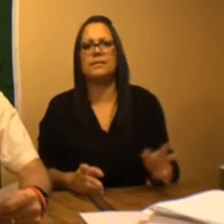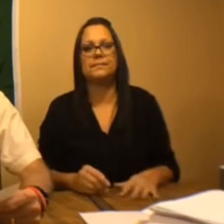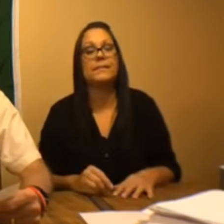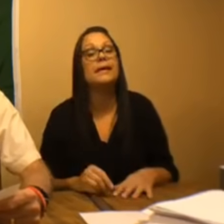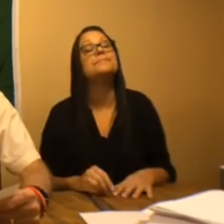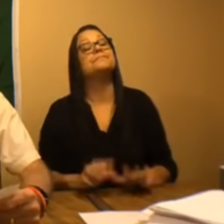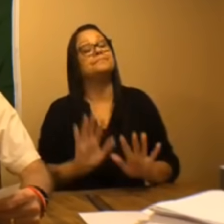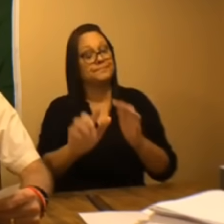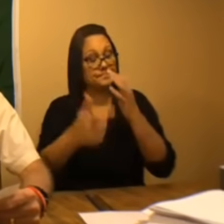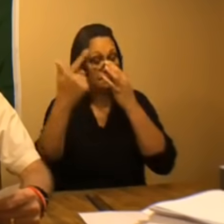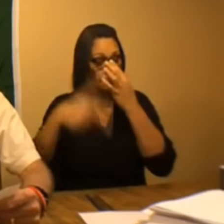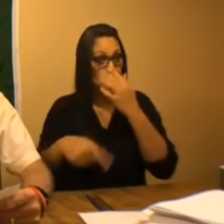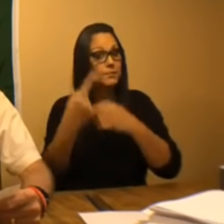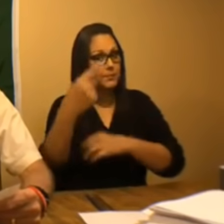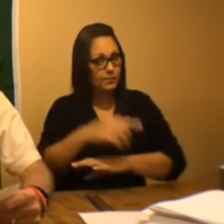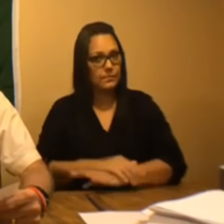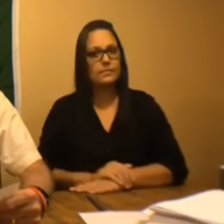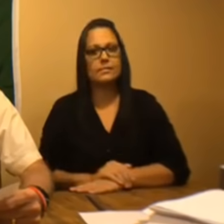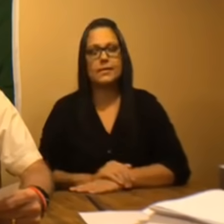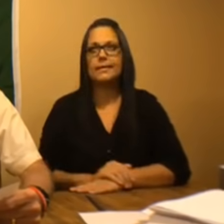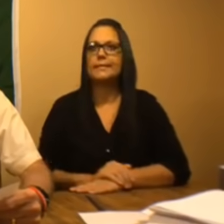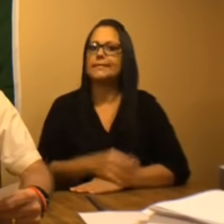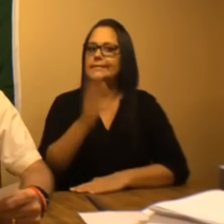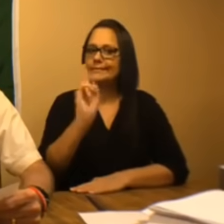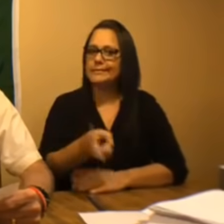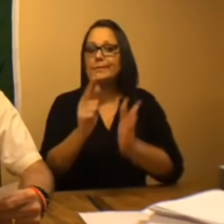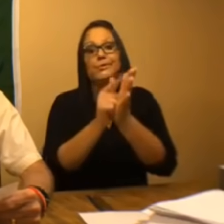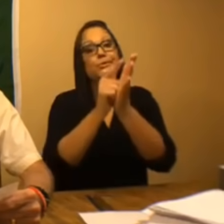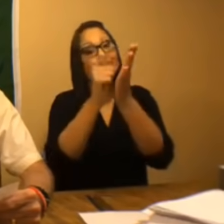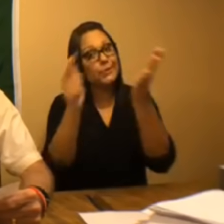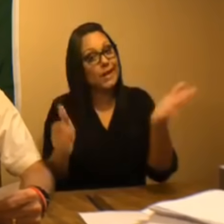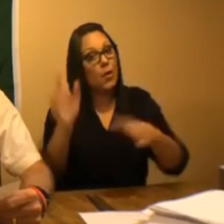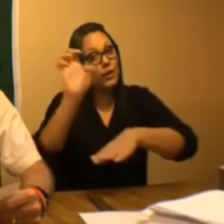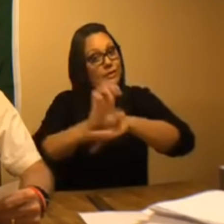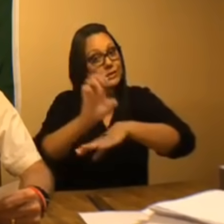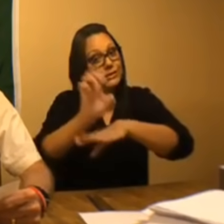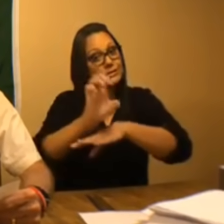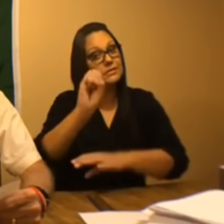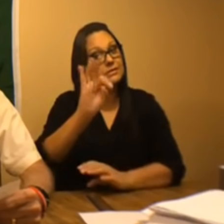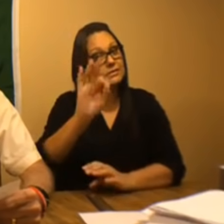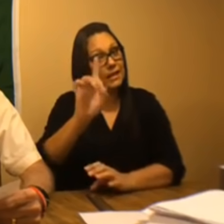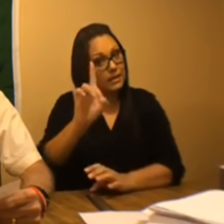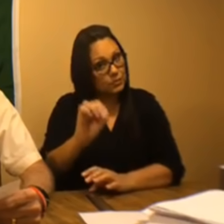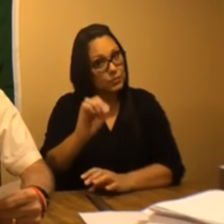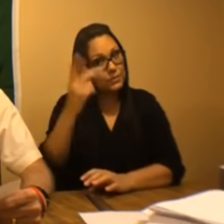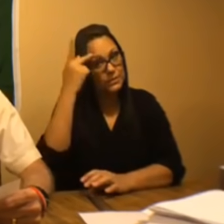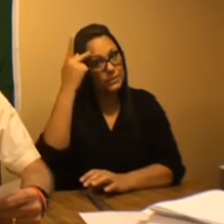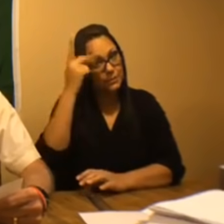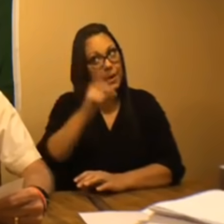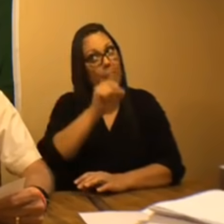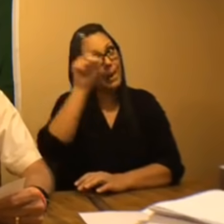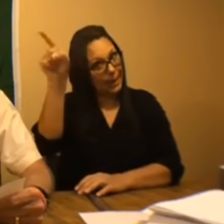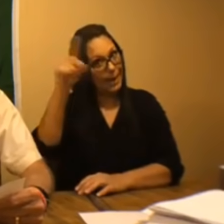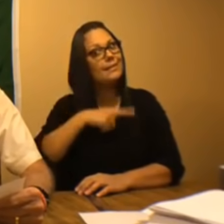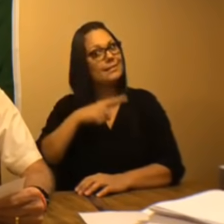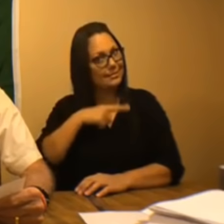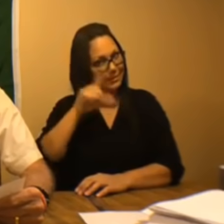Mais uma aqui. Essa aqui é do Jornal Estado de São Paulo de hoje. Olha onde é que nós chegamos. Está lá, manchete, lá dentro do